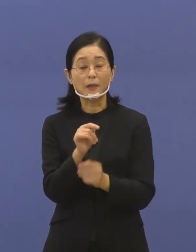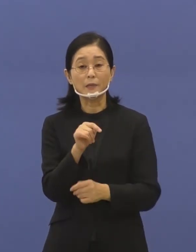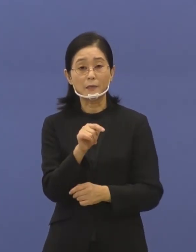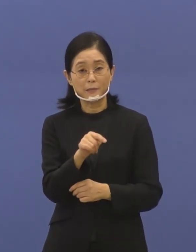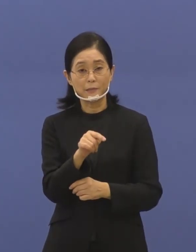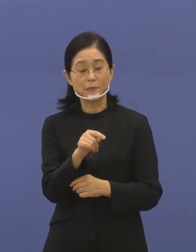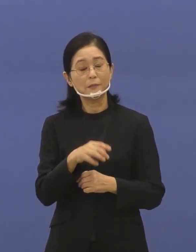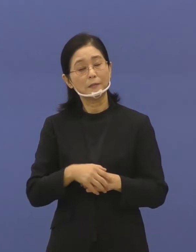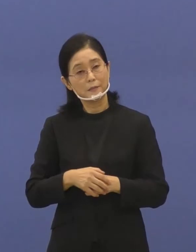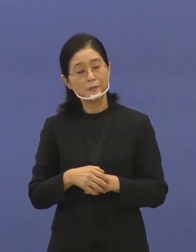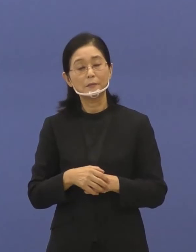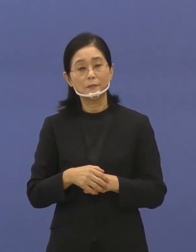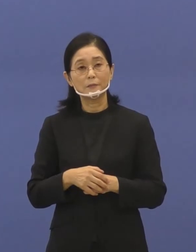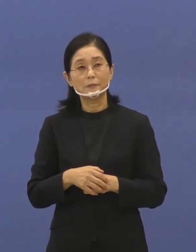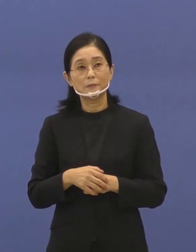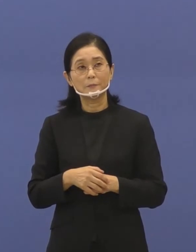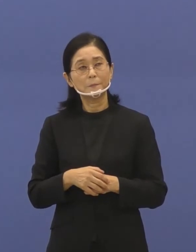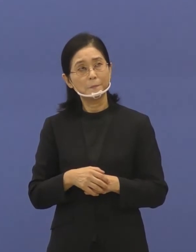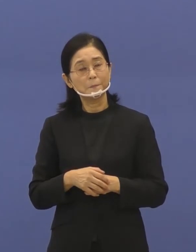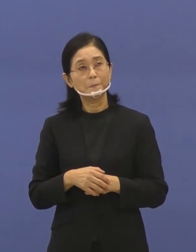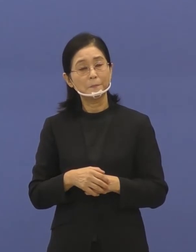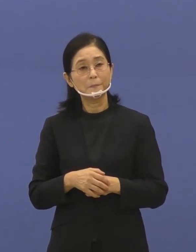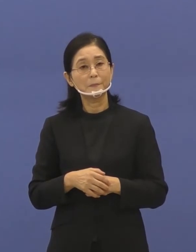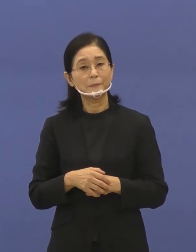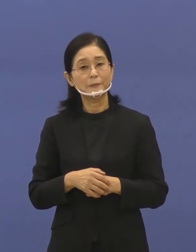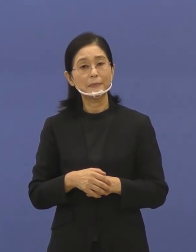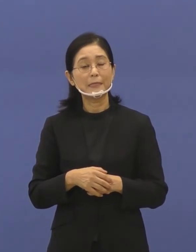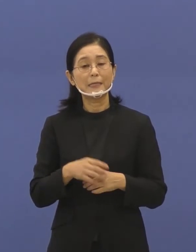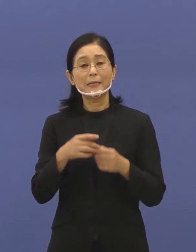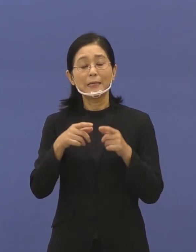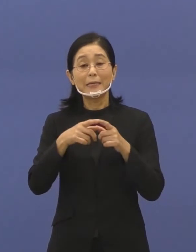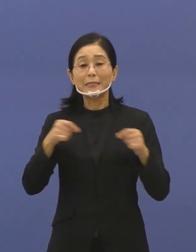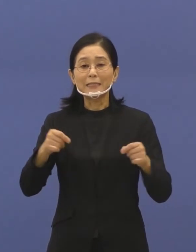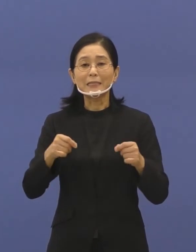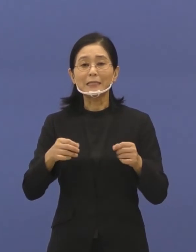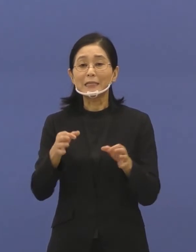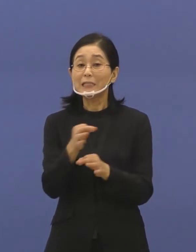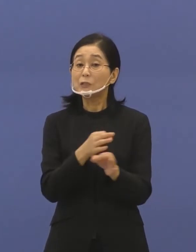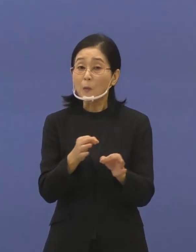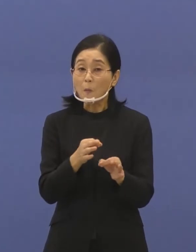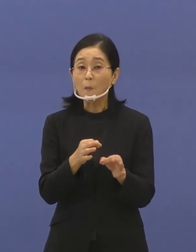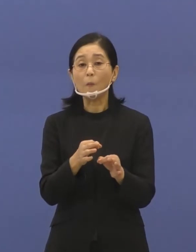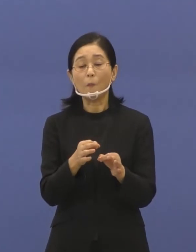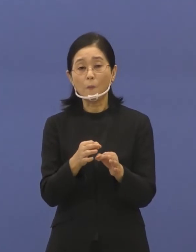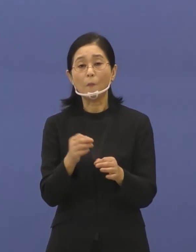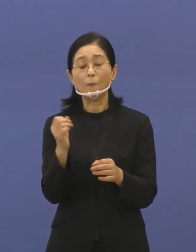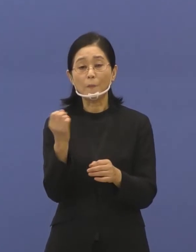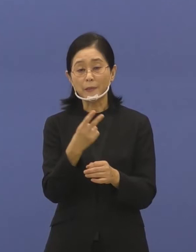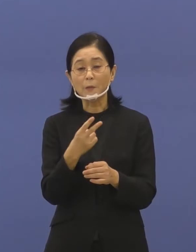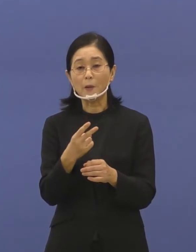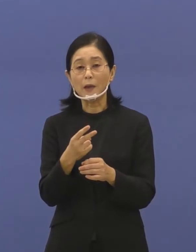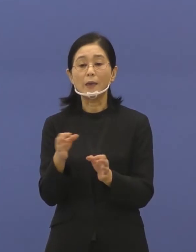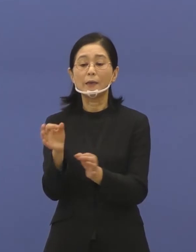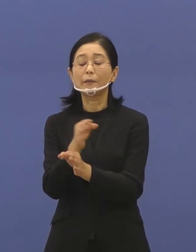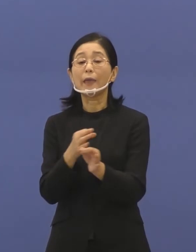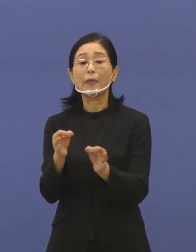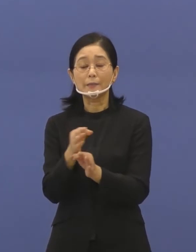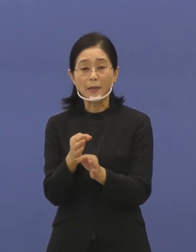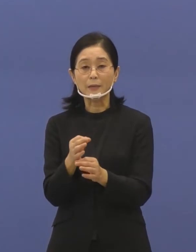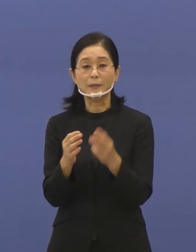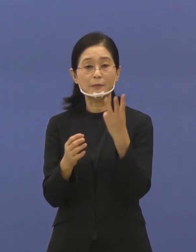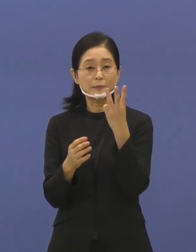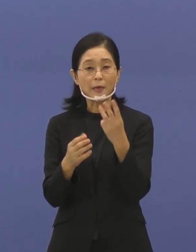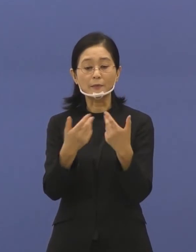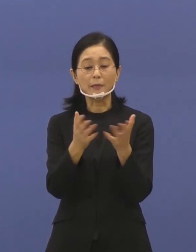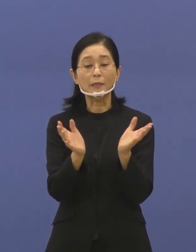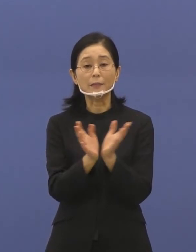ちょっとこう正確確か日商と記憶してますけれども、日商はじめ、経済三団体にもこの理